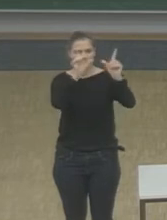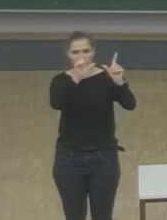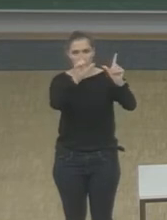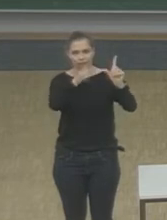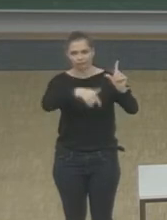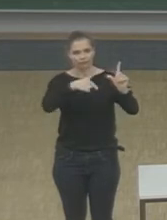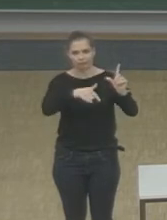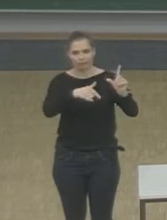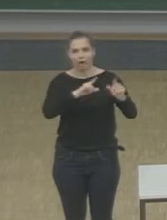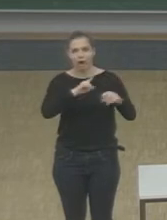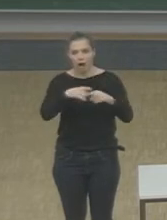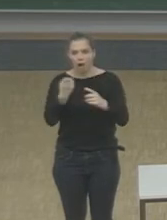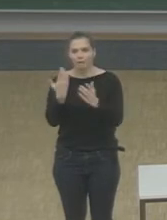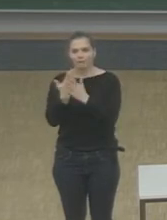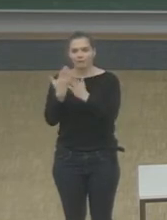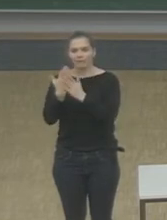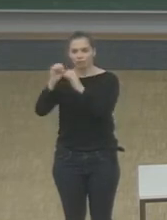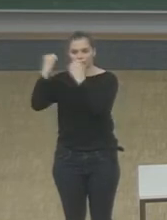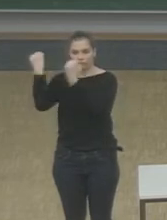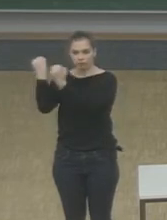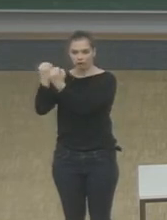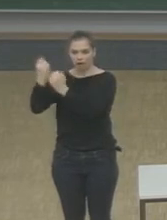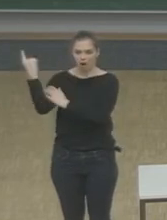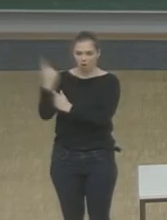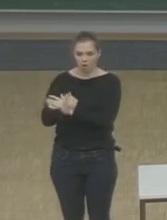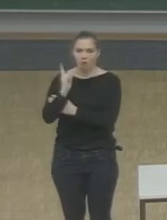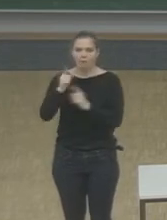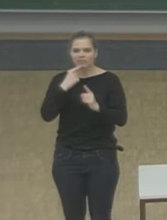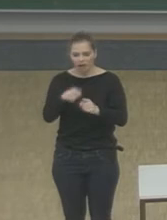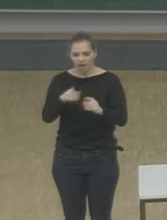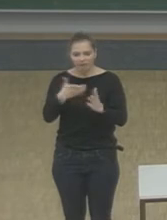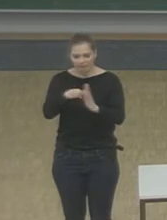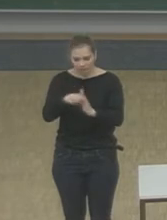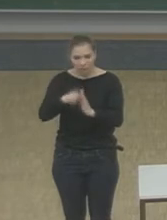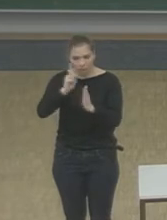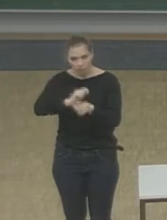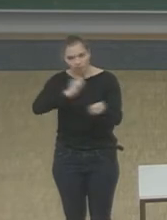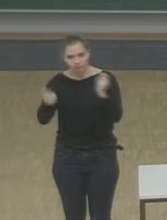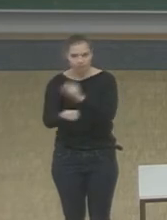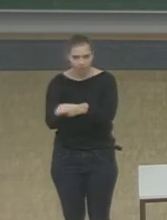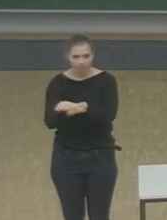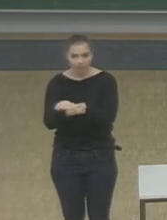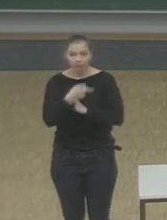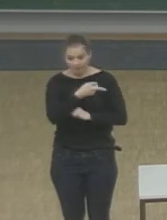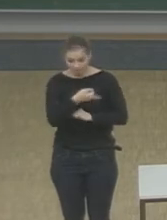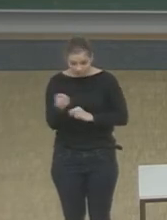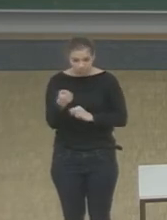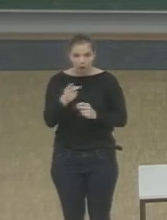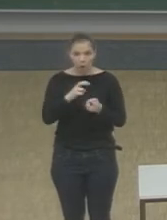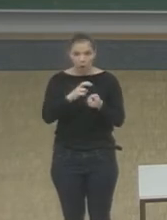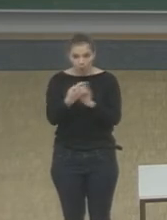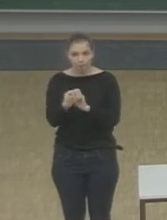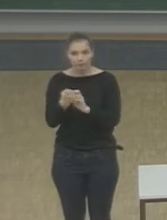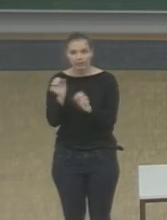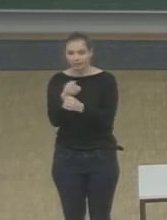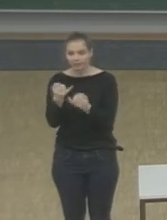die Missstände mussten durch staatsautoritäre Eingriffe bekämpft werden und das beides war nicht realisierbar, ohne das individuelle